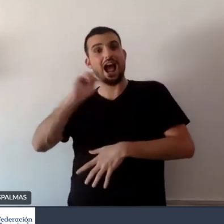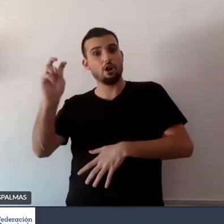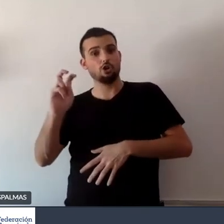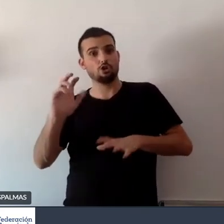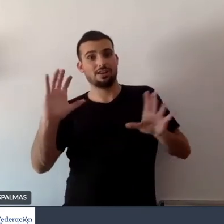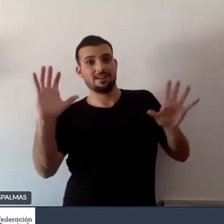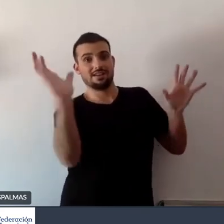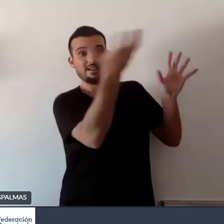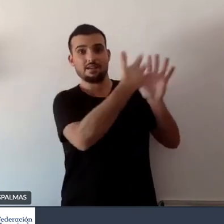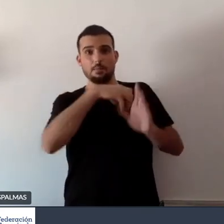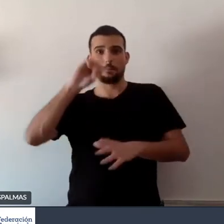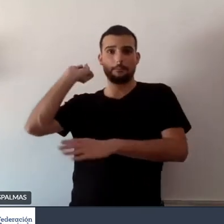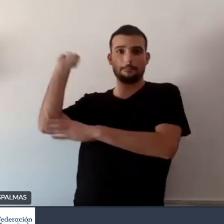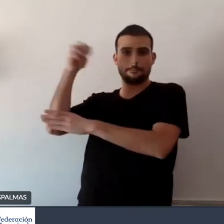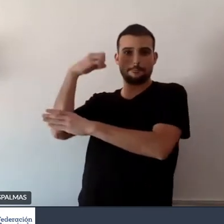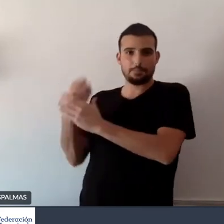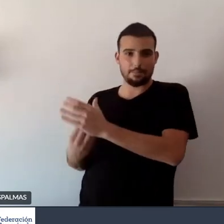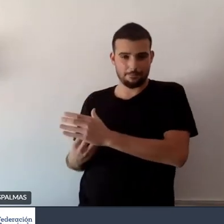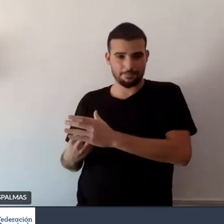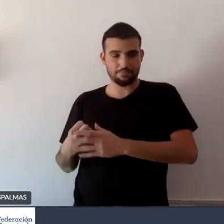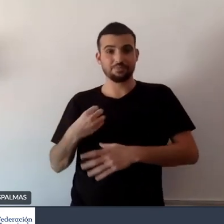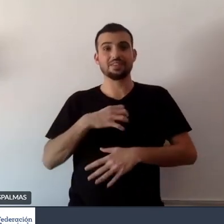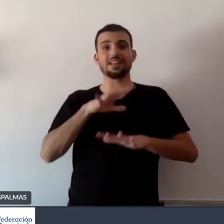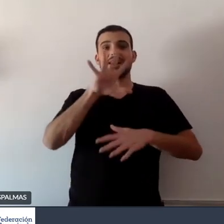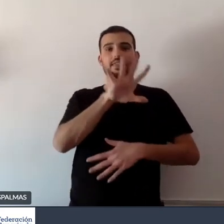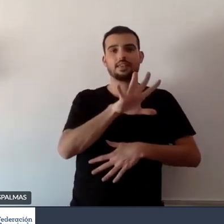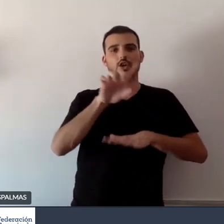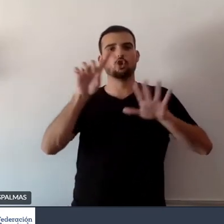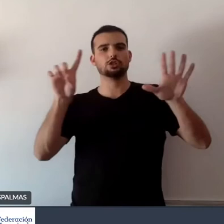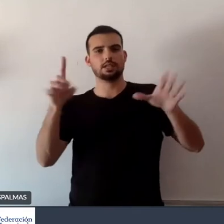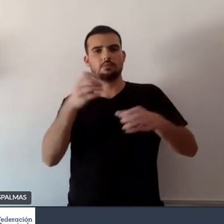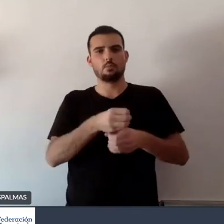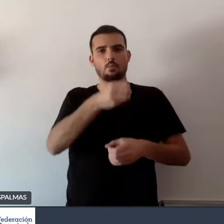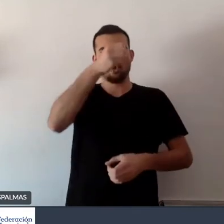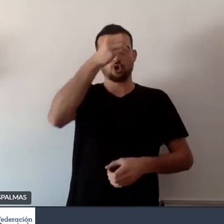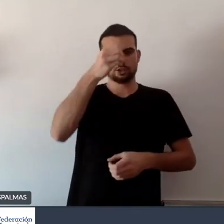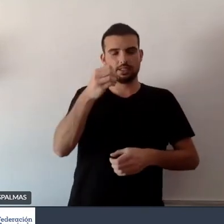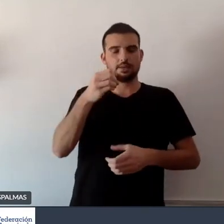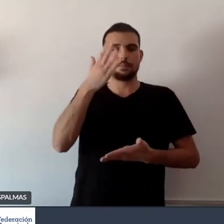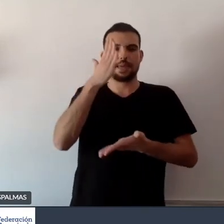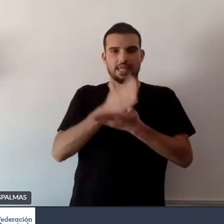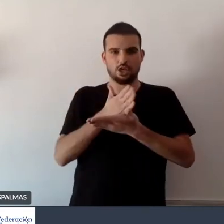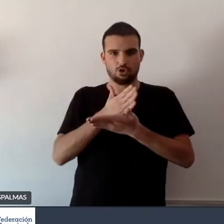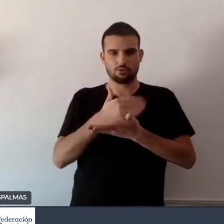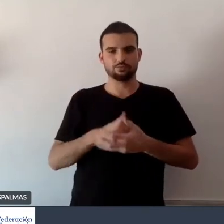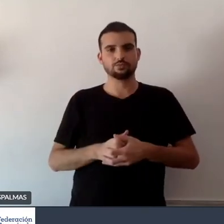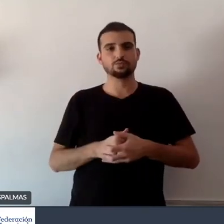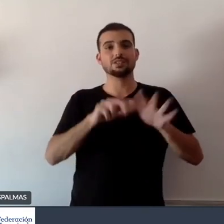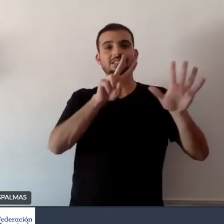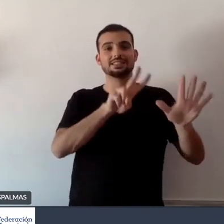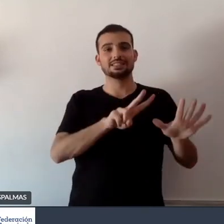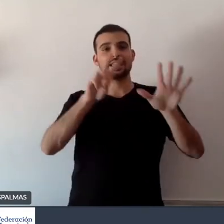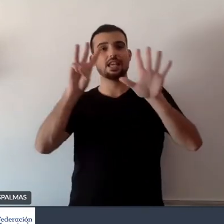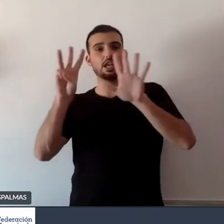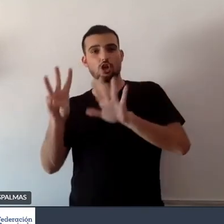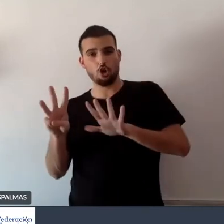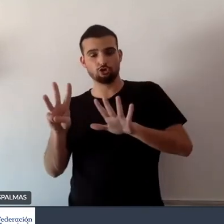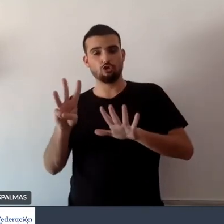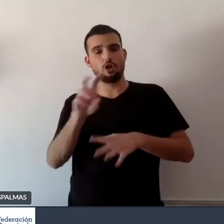machacar. 5 y 6 los postes, poste medio. 7 y 8 los codos, los elbows,